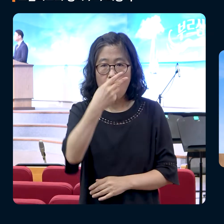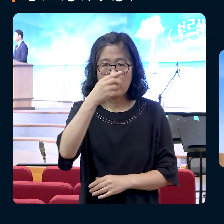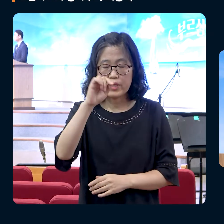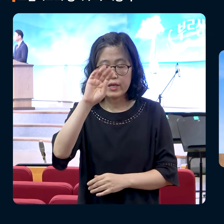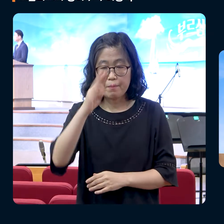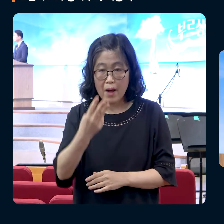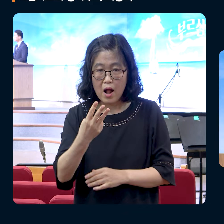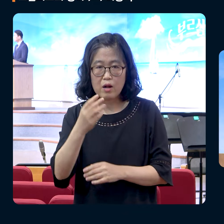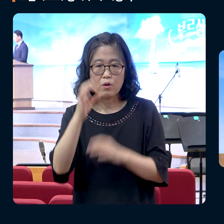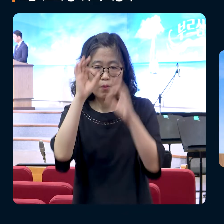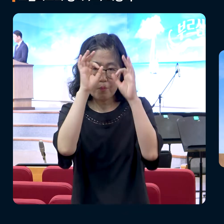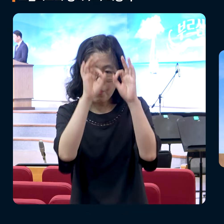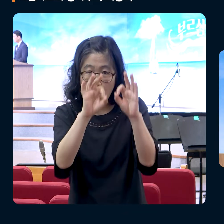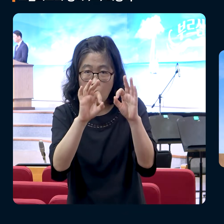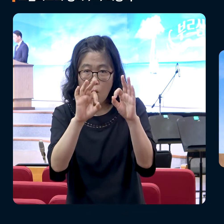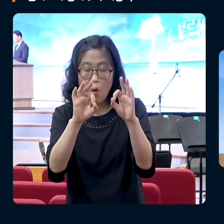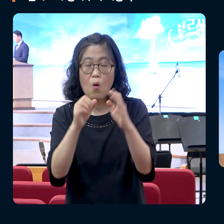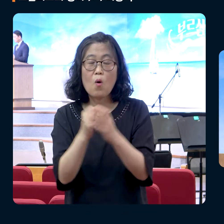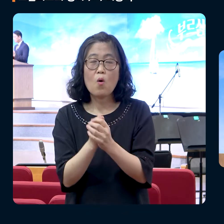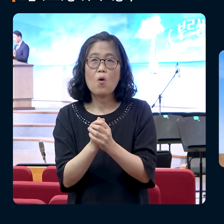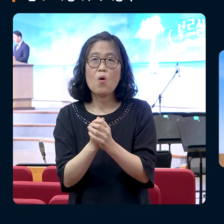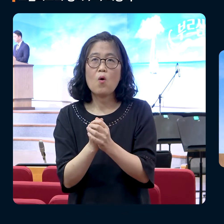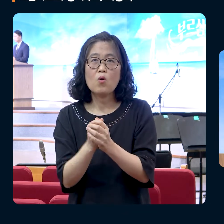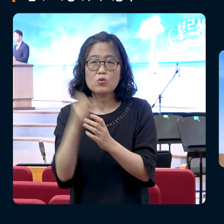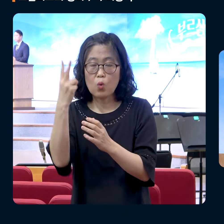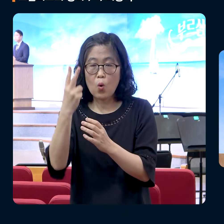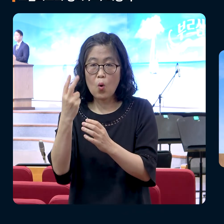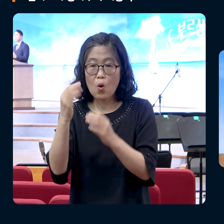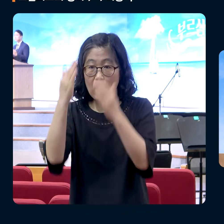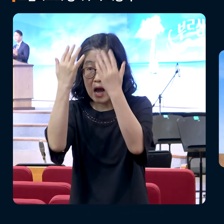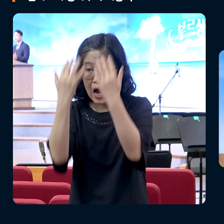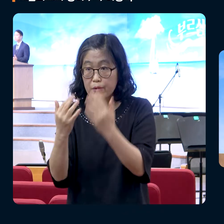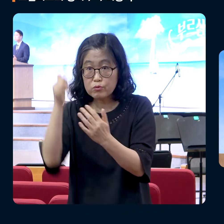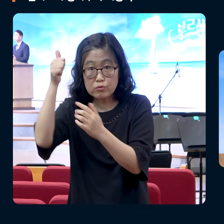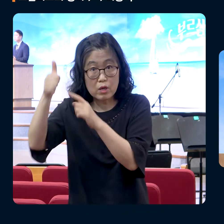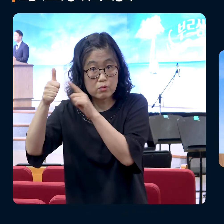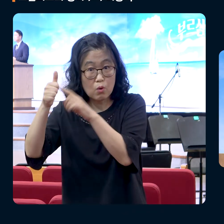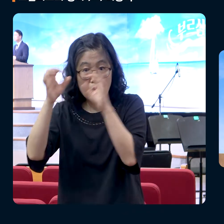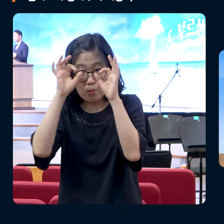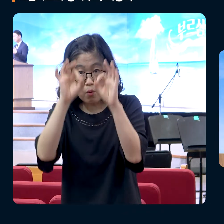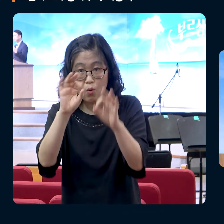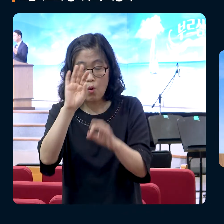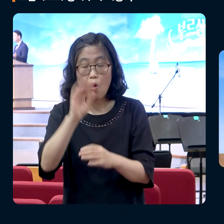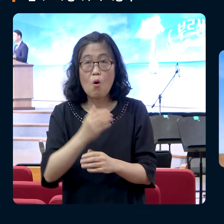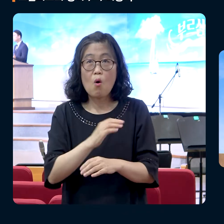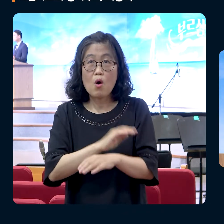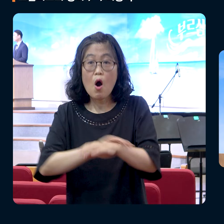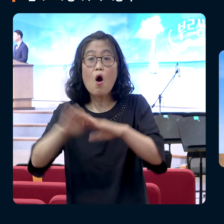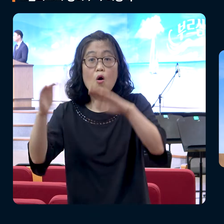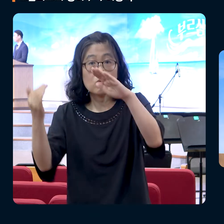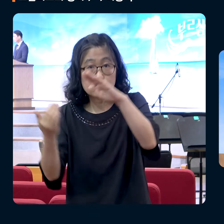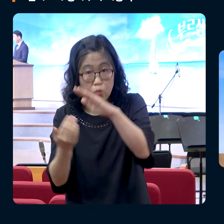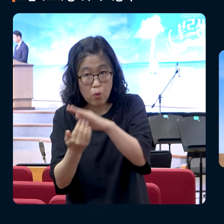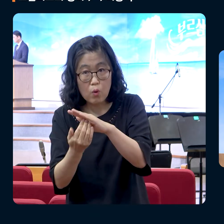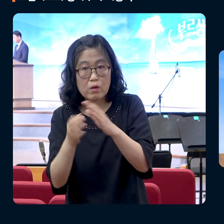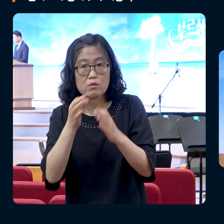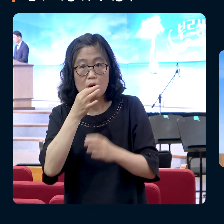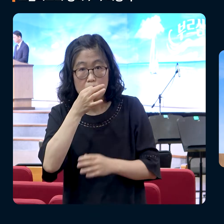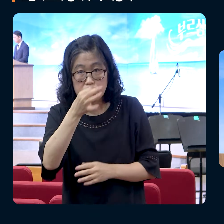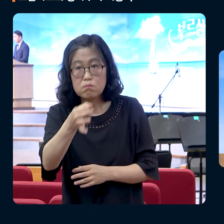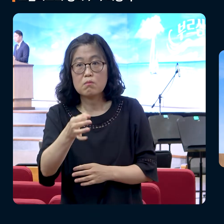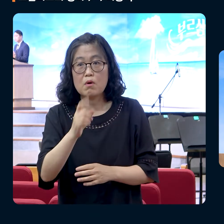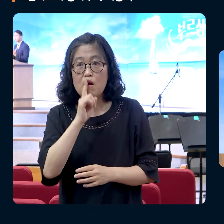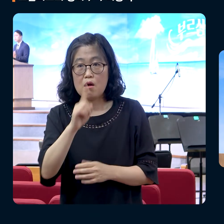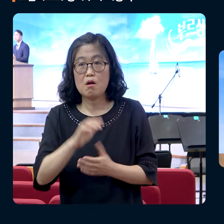형통한 사람이라는 그런 고백을 했고, 그리고 간수장도 그를 바라보면서 그의 삶이 형통했다라고 그렇게 고백하고